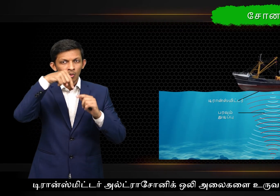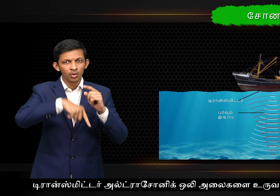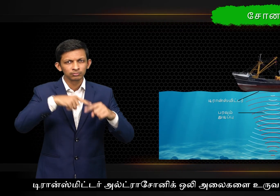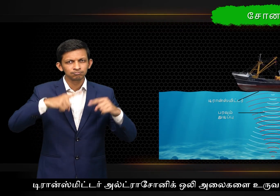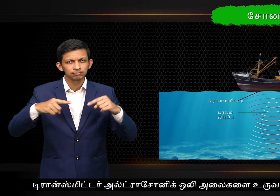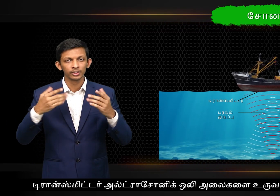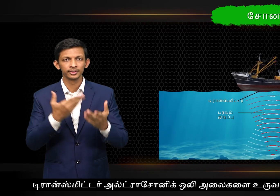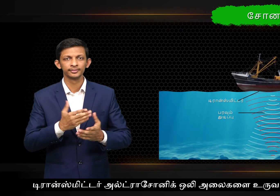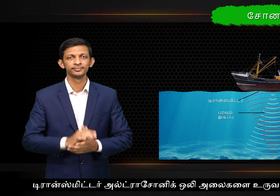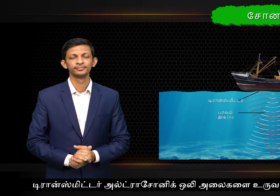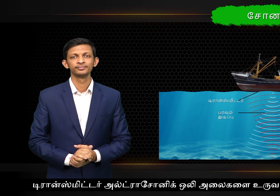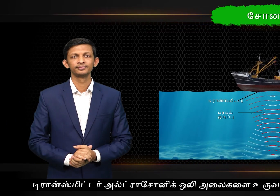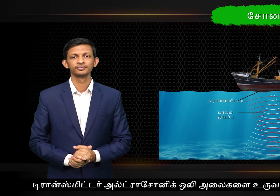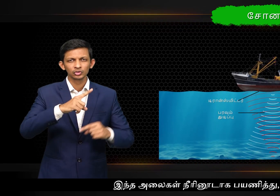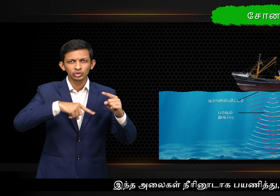அனுப்புகிறது.